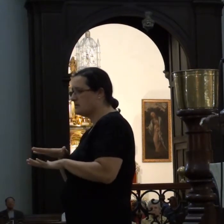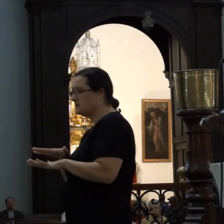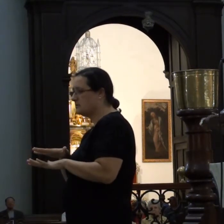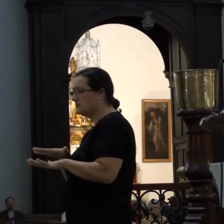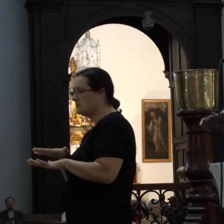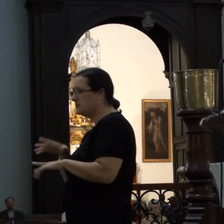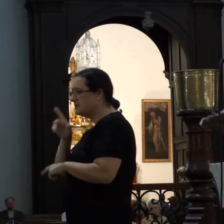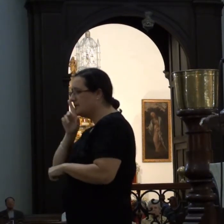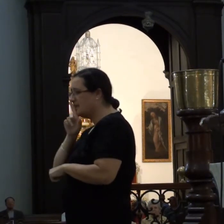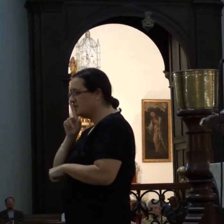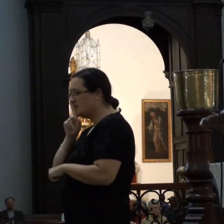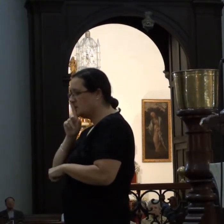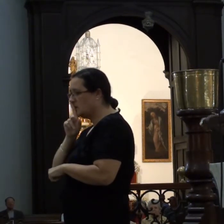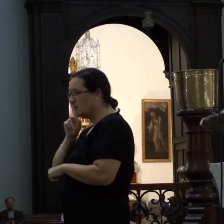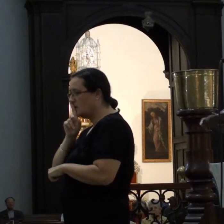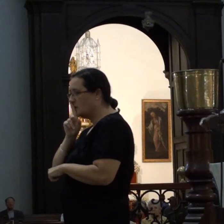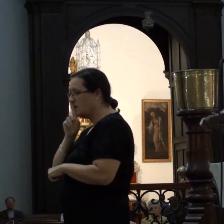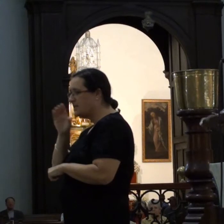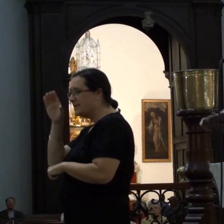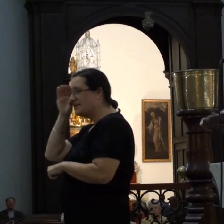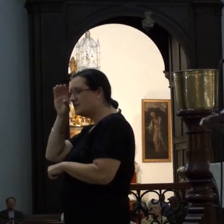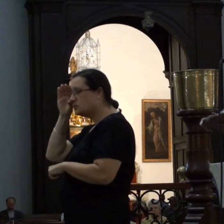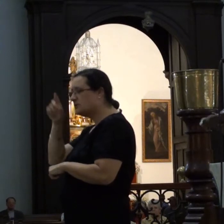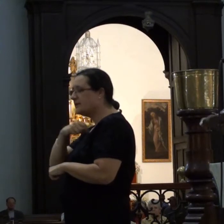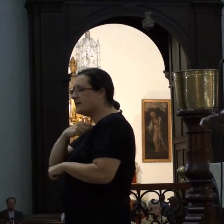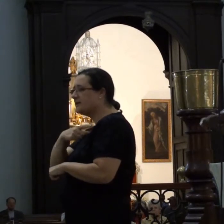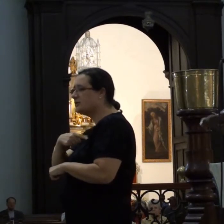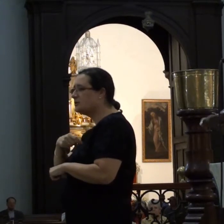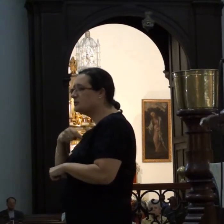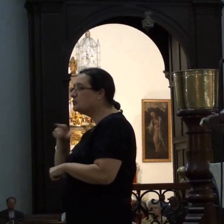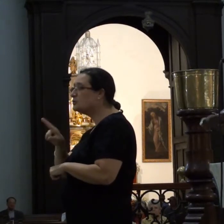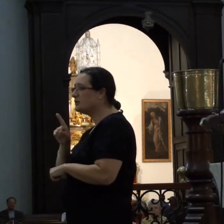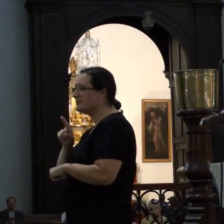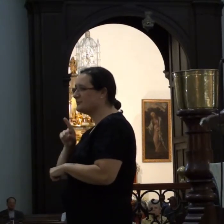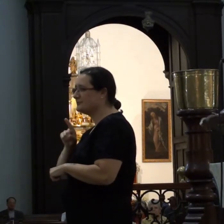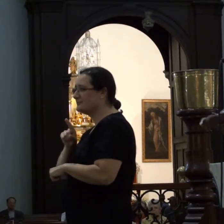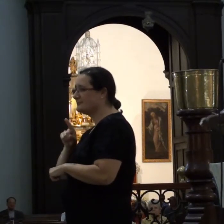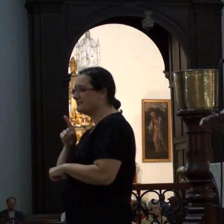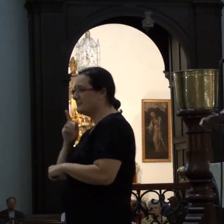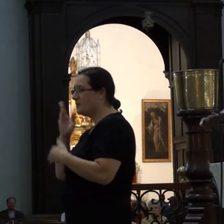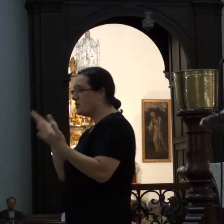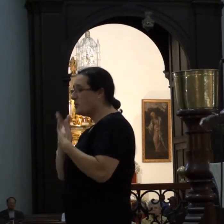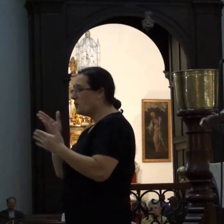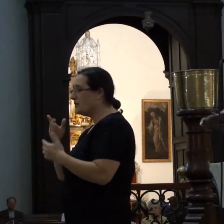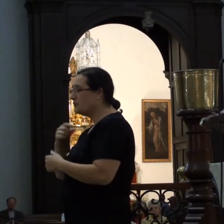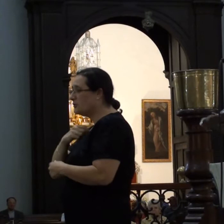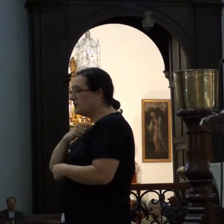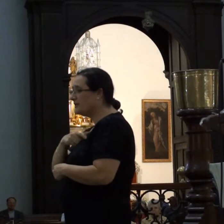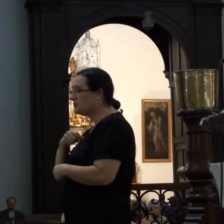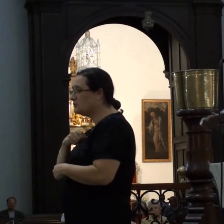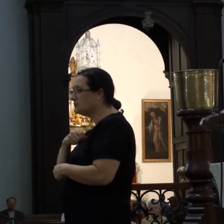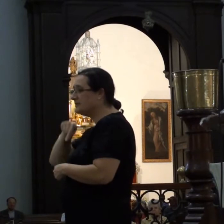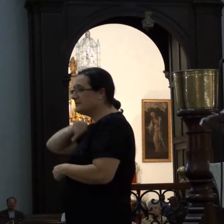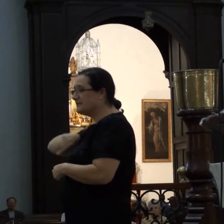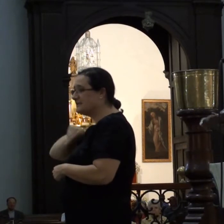en silencio y Escucha tu corazón y cuando te hablo